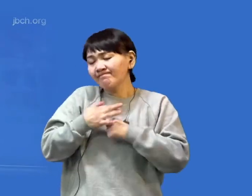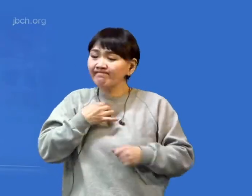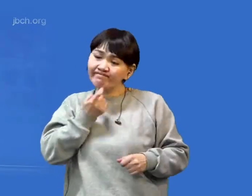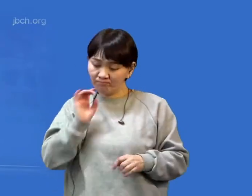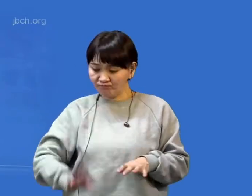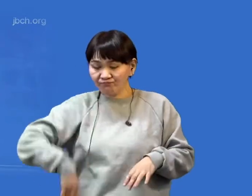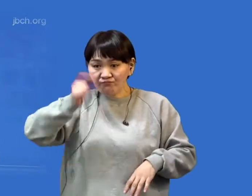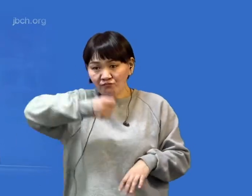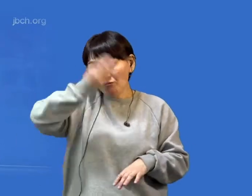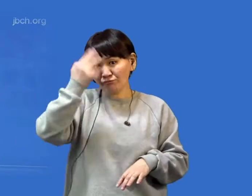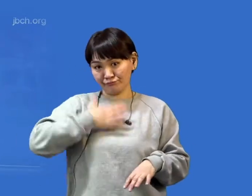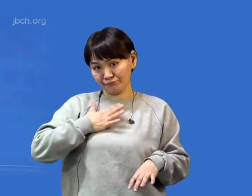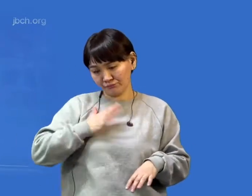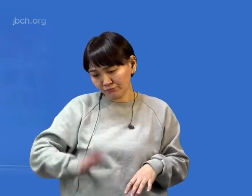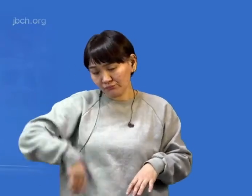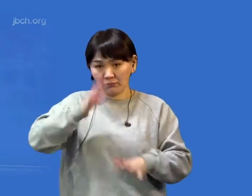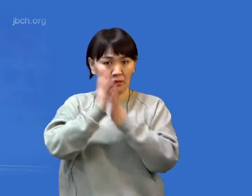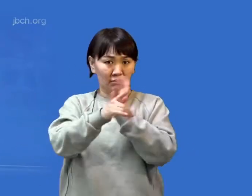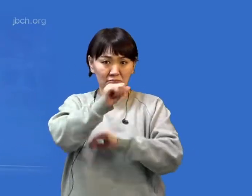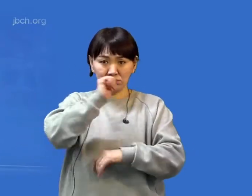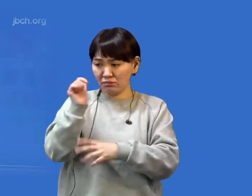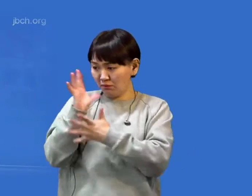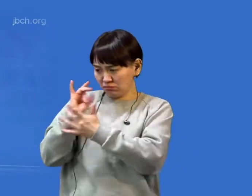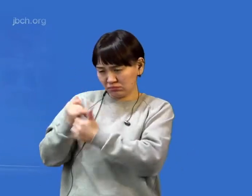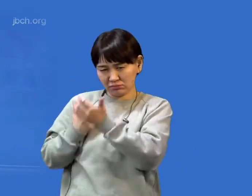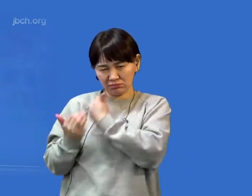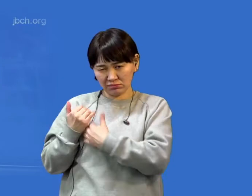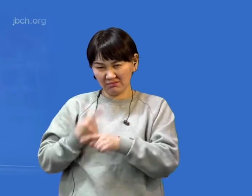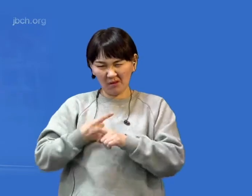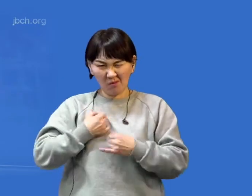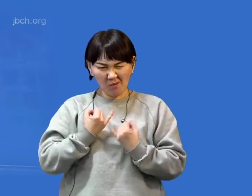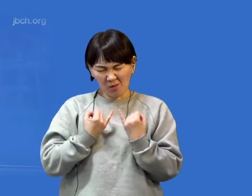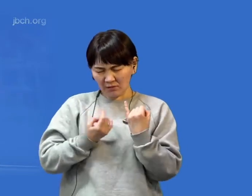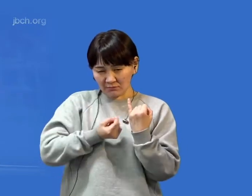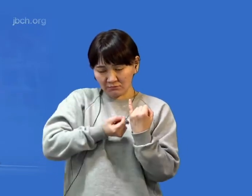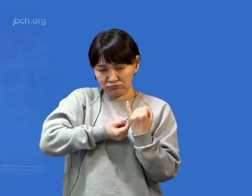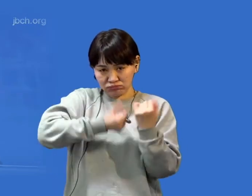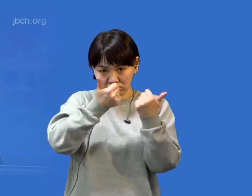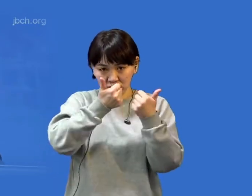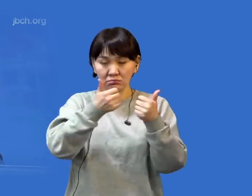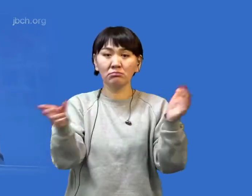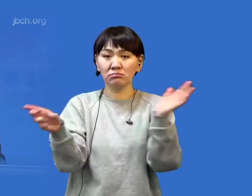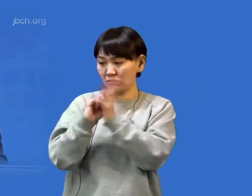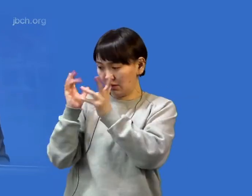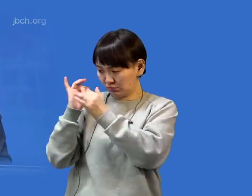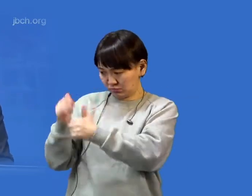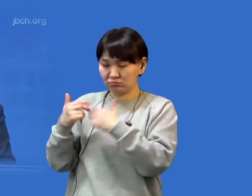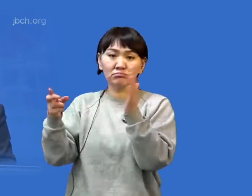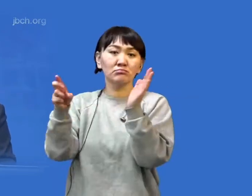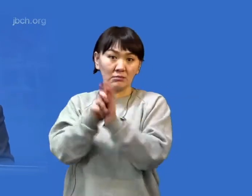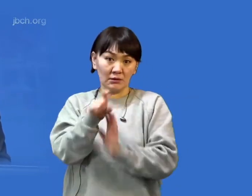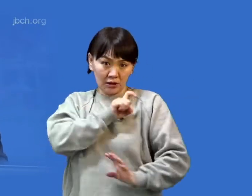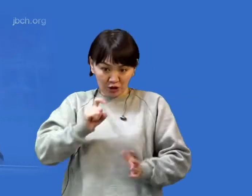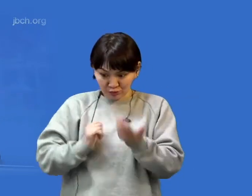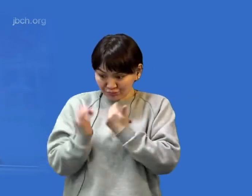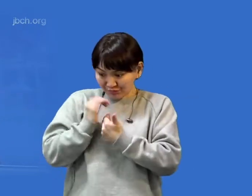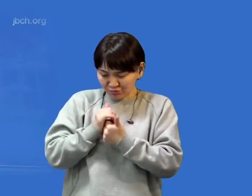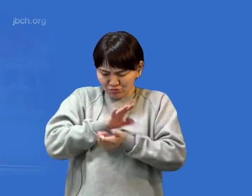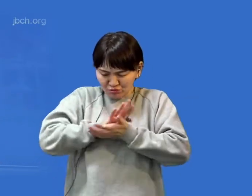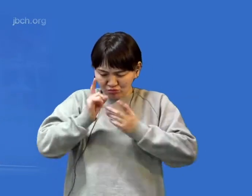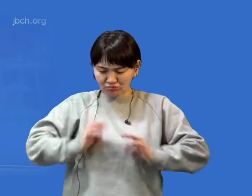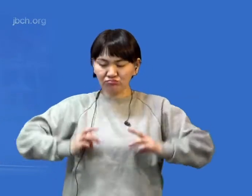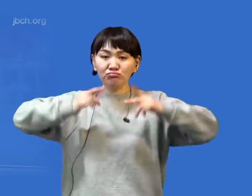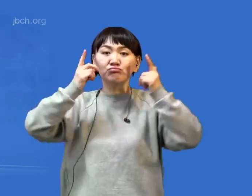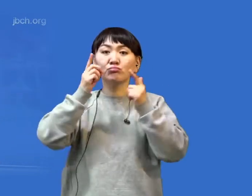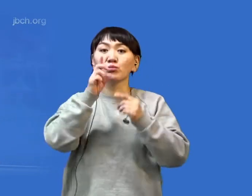сүнс тэр хүний зан чанарыг хүртэл застгал байхгүй. Христ дотор байвал шин бүтээл мөн харагтун хуучныг өнгөрч шин